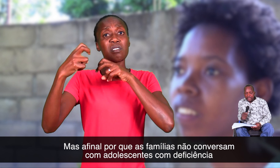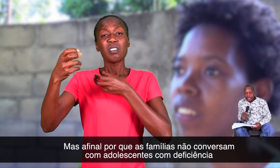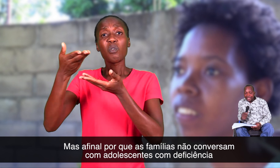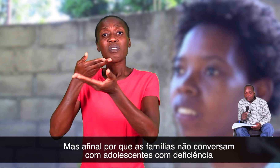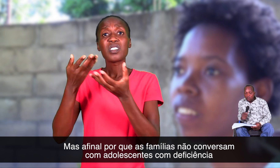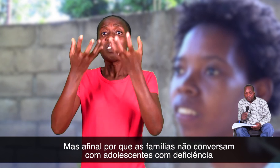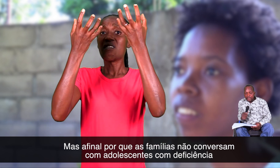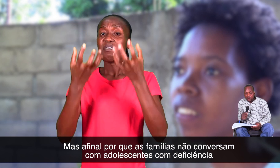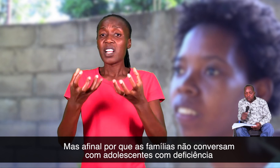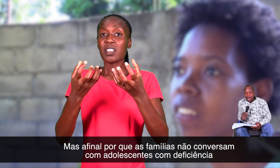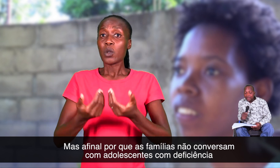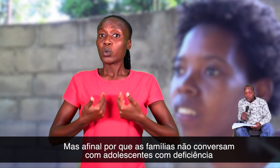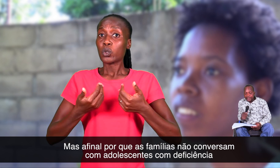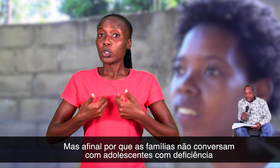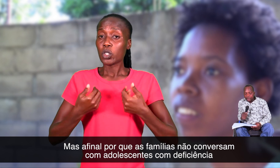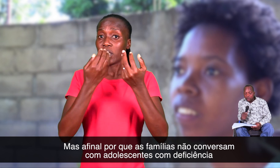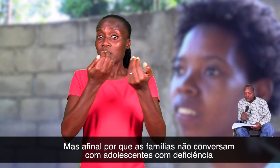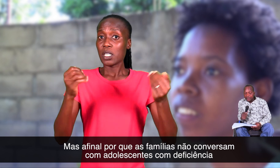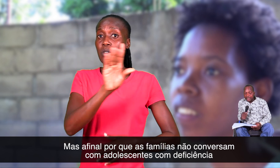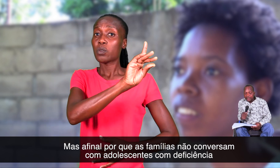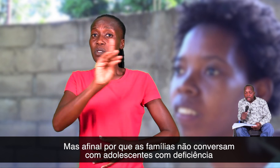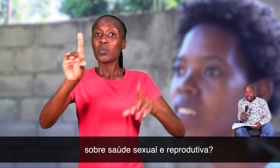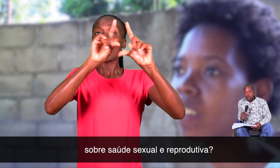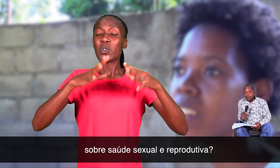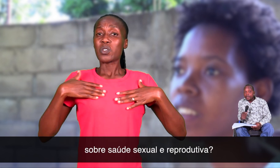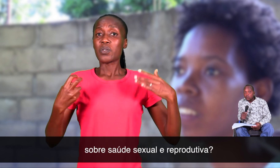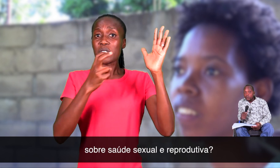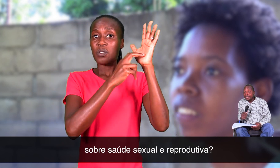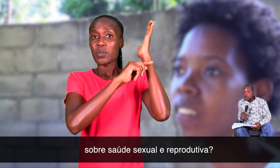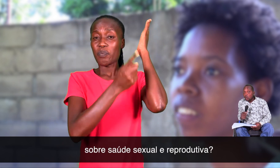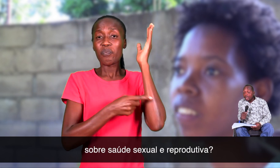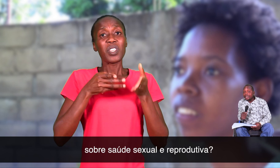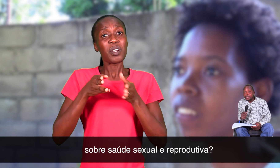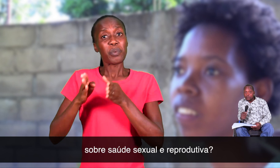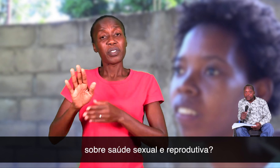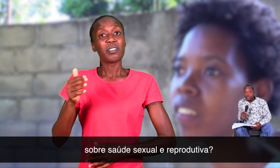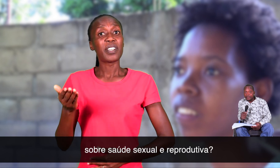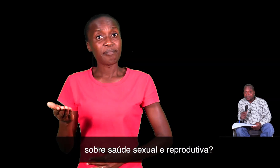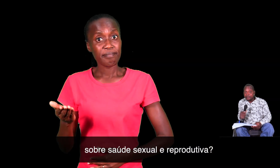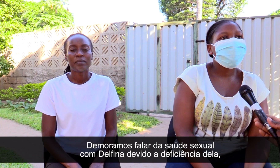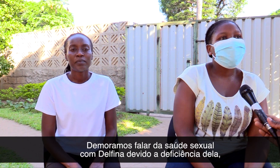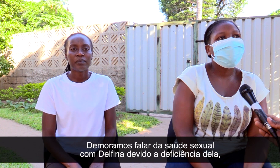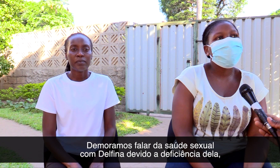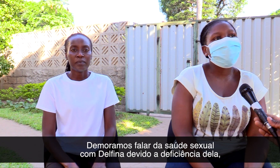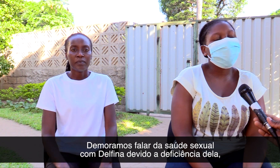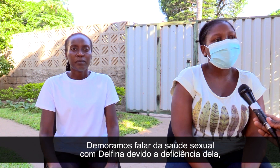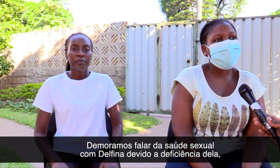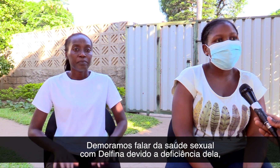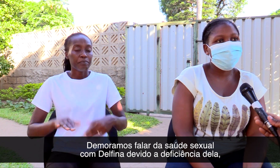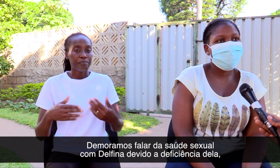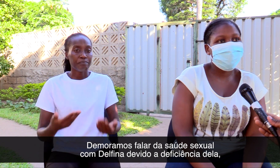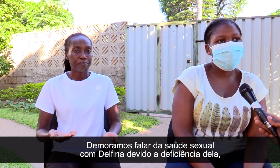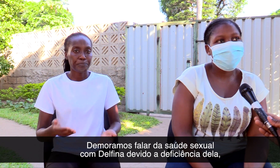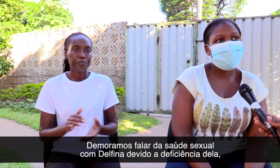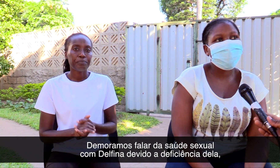as famílias não conversam com adolescentes com deficiência sobre saúde sexual e reprodutiva? Demoramos a falar